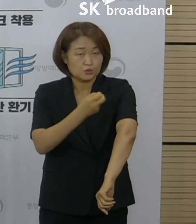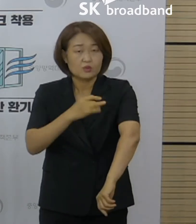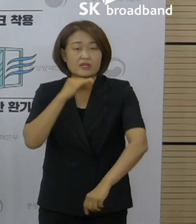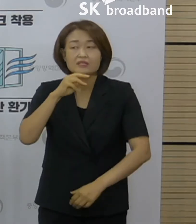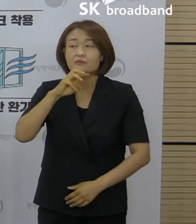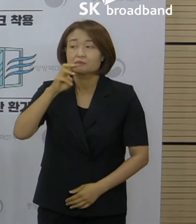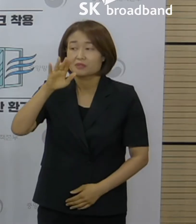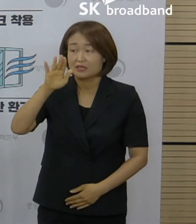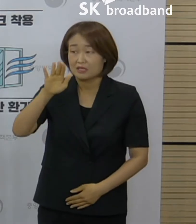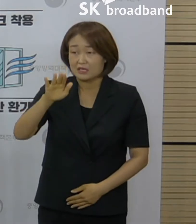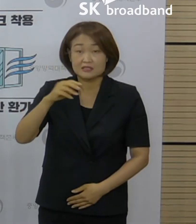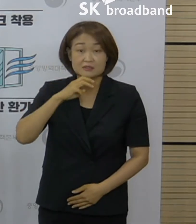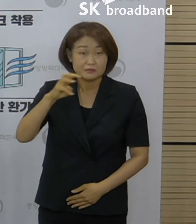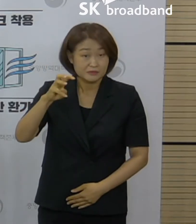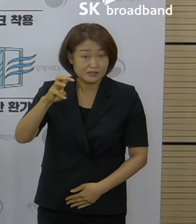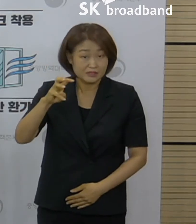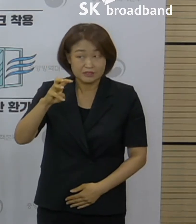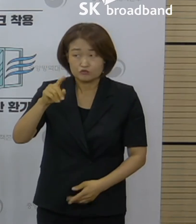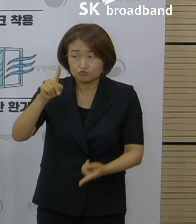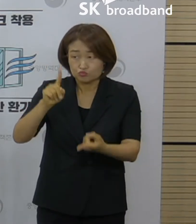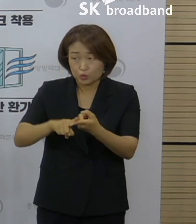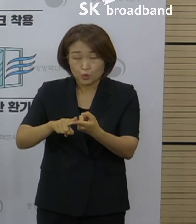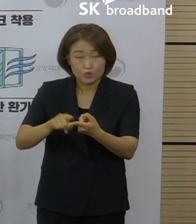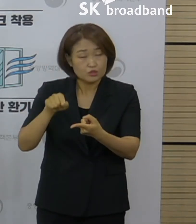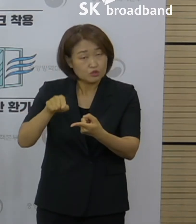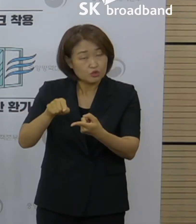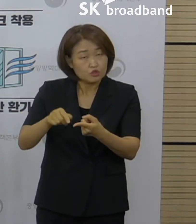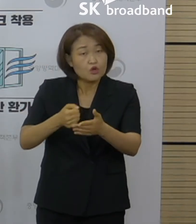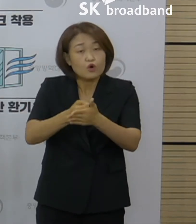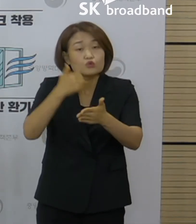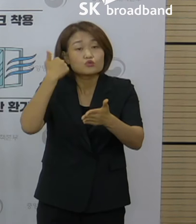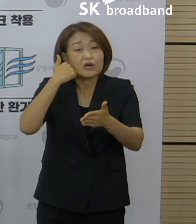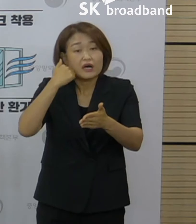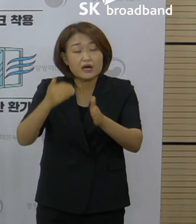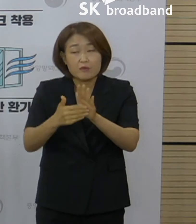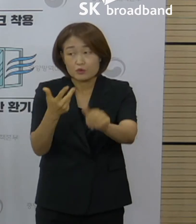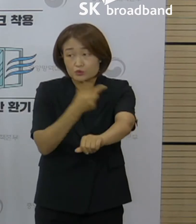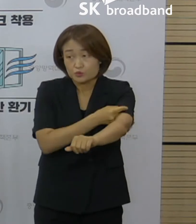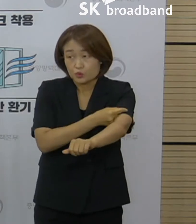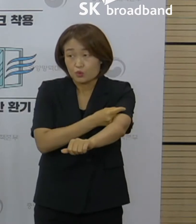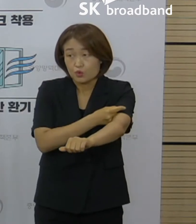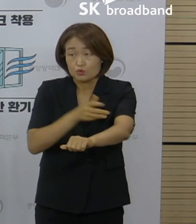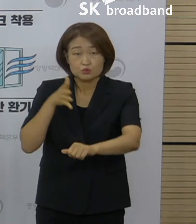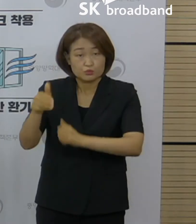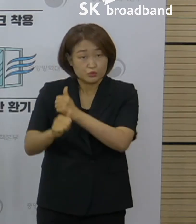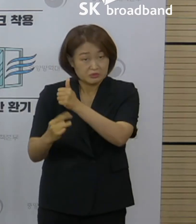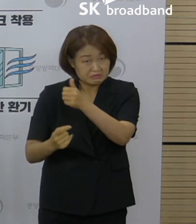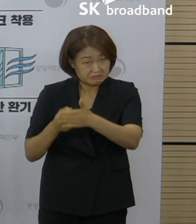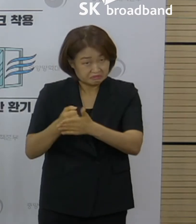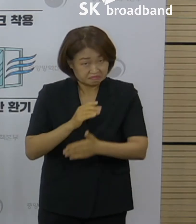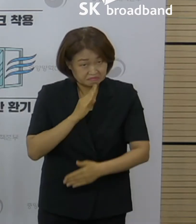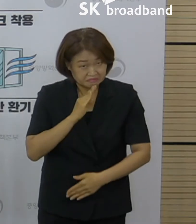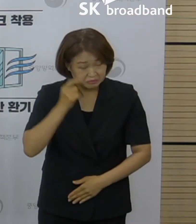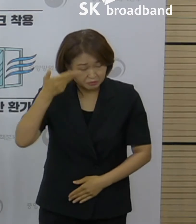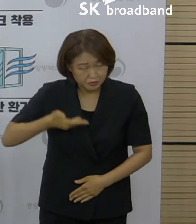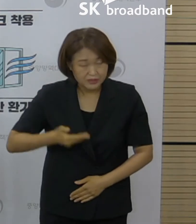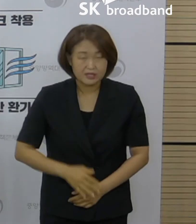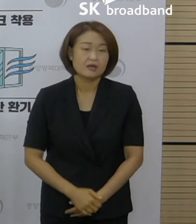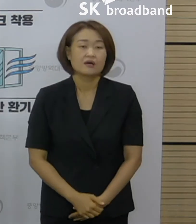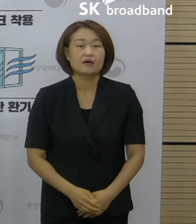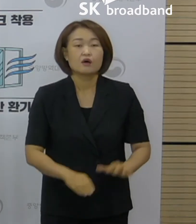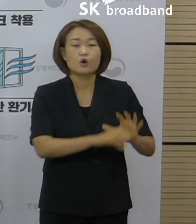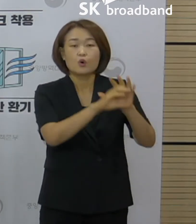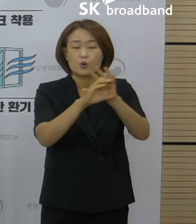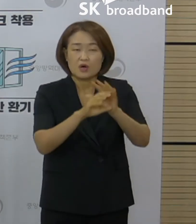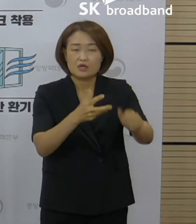것은 예방접종 전문위원회에서 결정한 것인지 두 가지 질문이 있습니다. 예, 첫 번째 질문과 관련해서는 이제 현재 코로나19